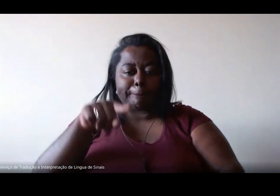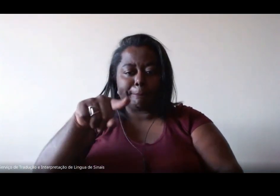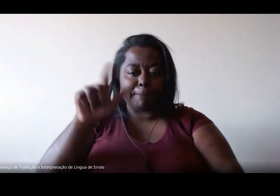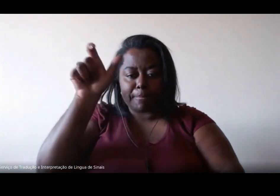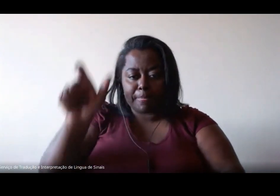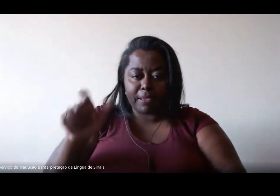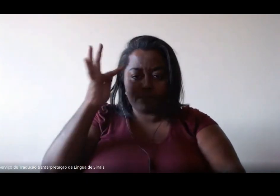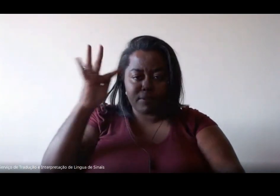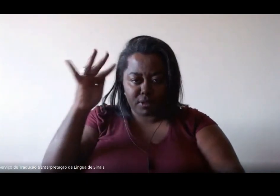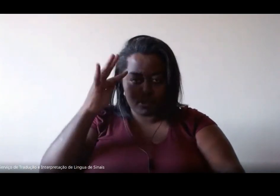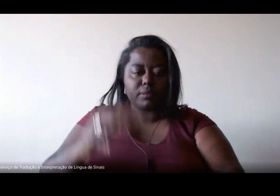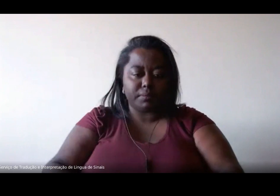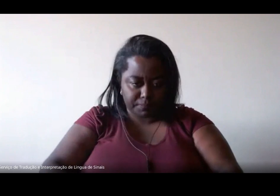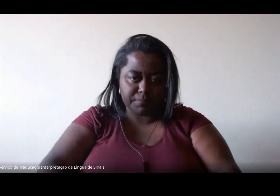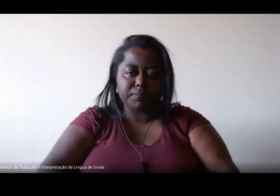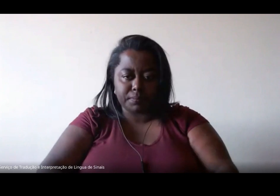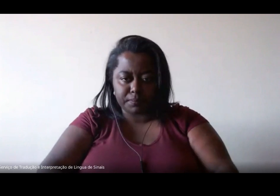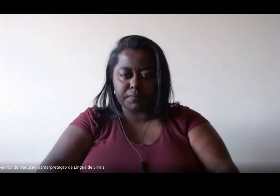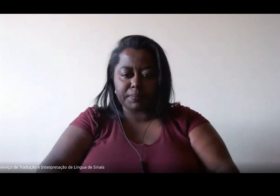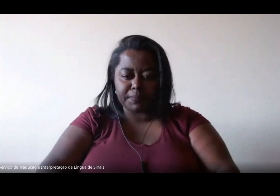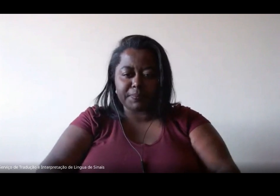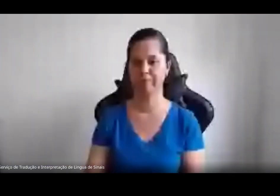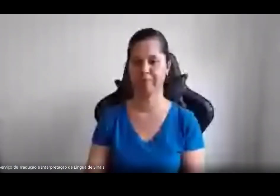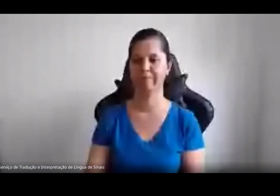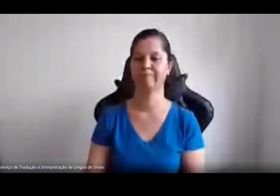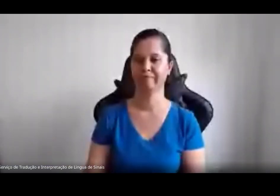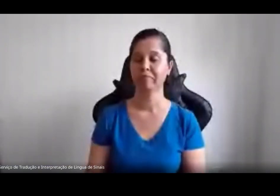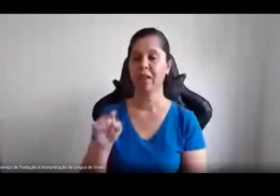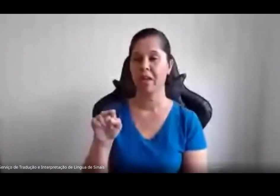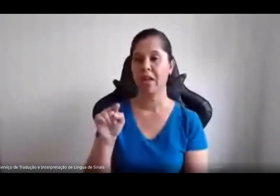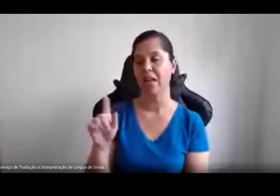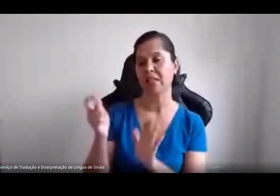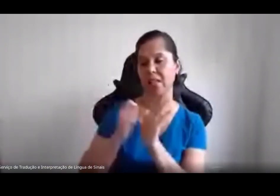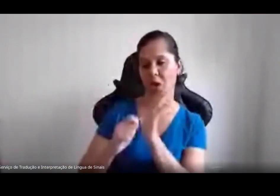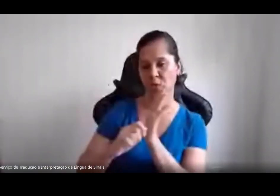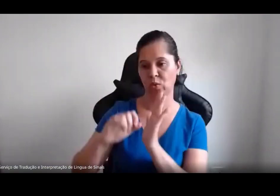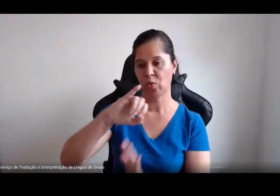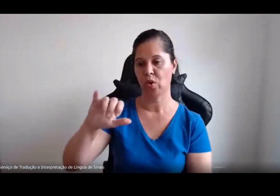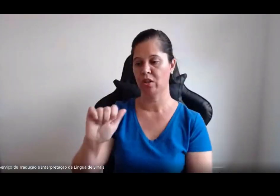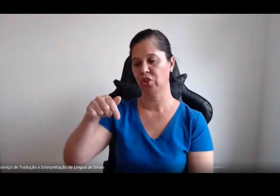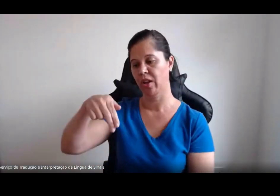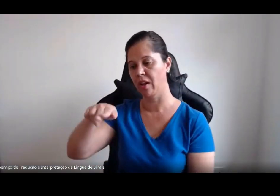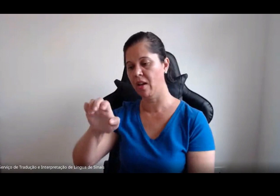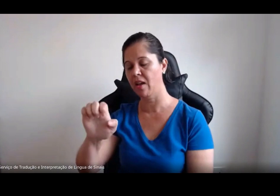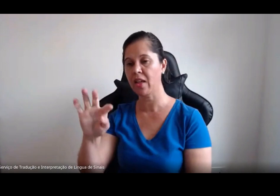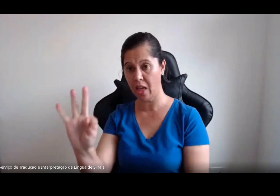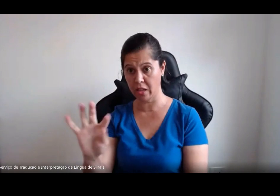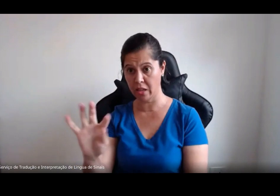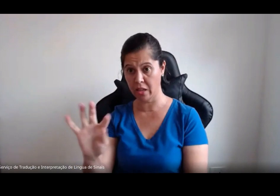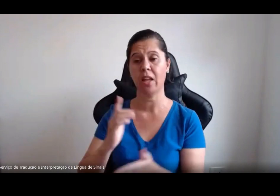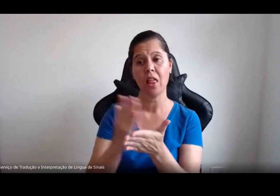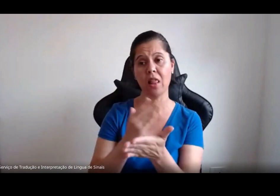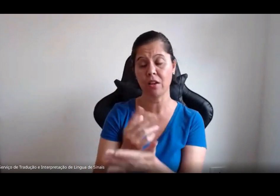Essa filósofa, Chantal Jacquet, dialoga com alguns conceitos expostos em dois